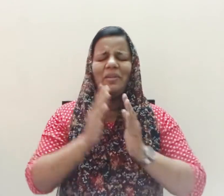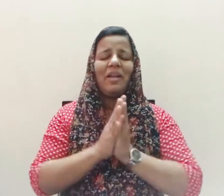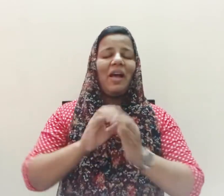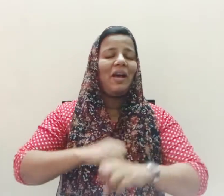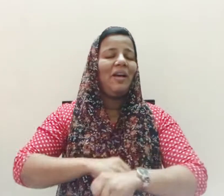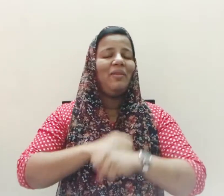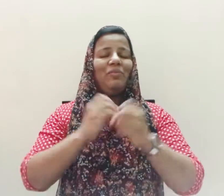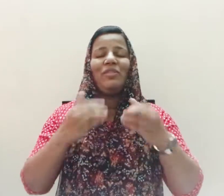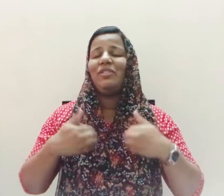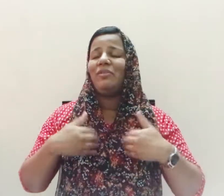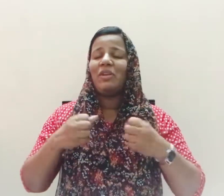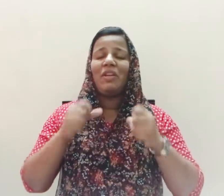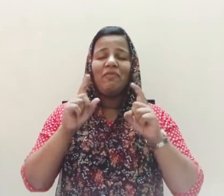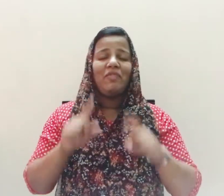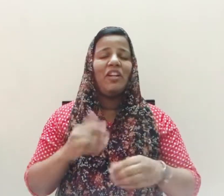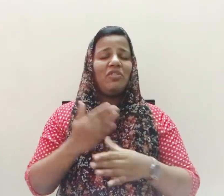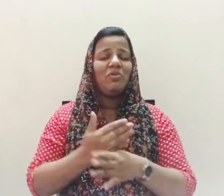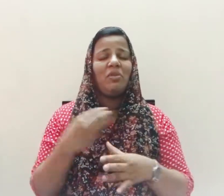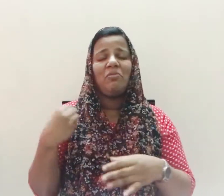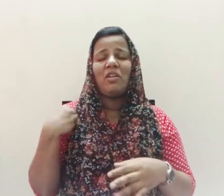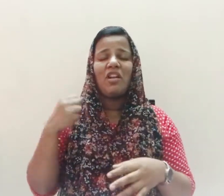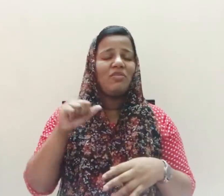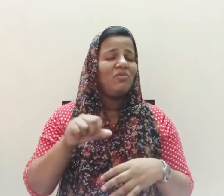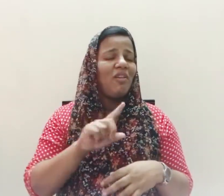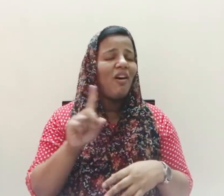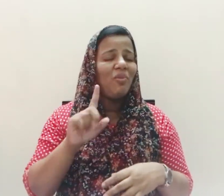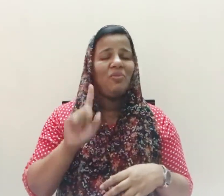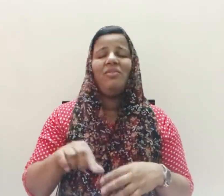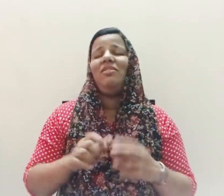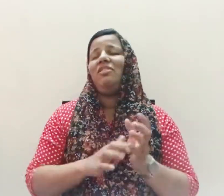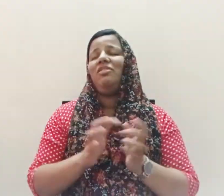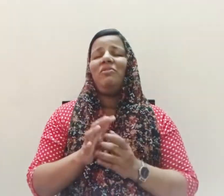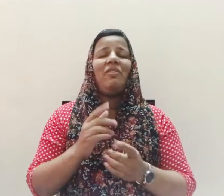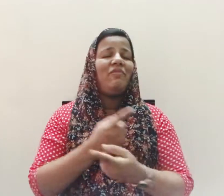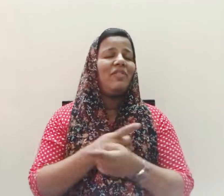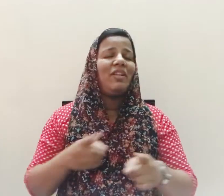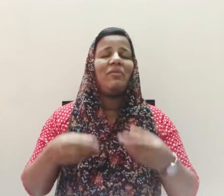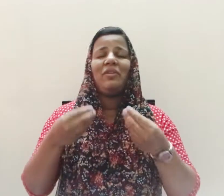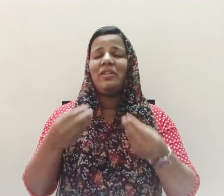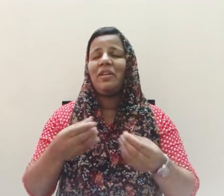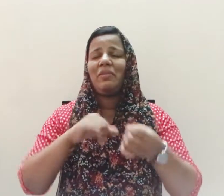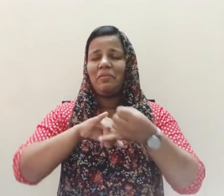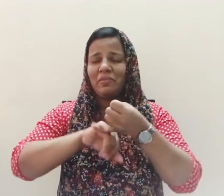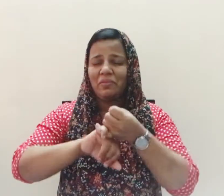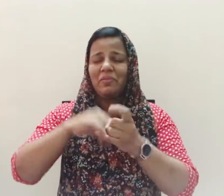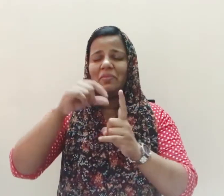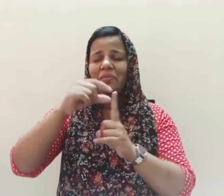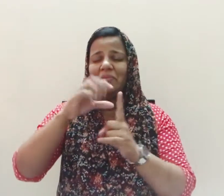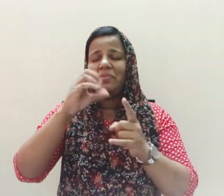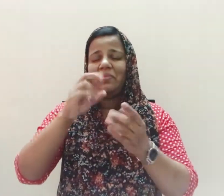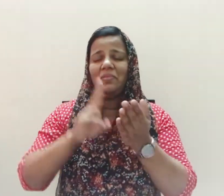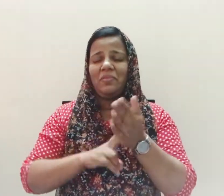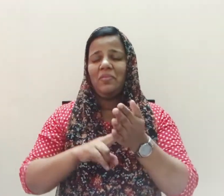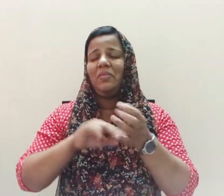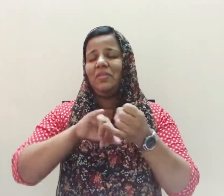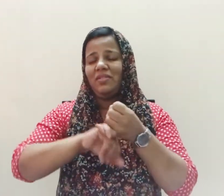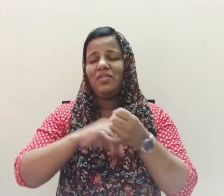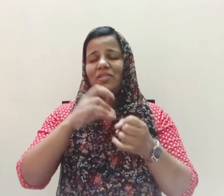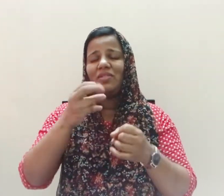അയക്കണമേ. ജോലിയിൽ ബുദ്ധിമുട്ടുള്ളവരുണ്ടല്ലോ കർത്താവെ, അങ്ങ് വിടുതലായിക്കണമേ കർത്താവെ. സ്പോൺസർഷിപ്പ് ചേഞ്ചിന് വേണ്ടിയൊക്കെ പ്രാർത്ഥിച്ചുകൊണ്ടിരിക്കുന്നവരുണ്ട് കർത്താവെ,